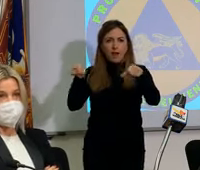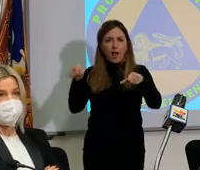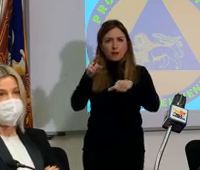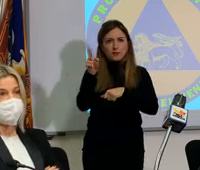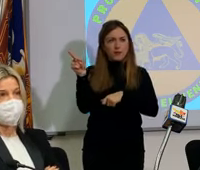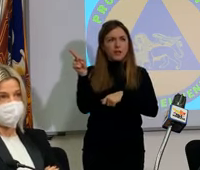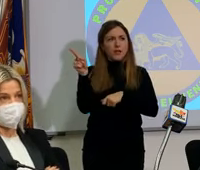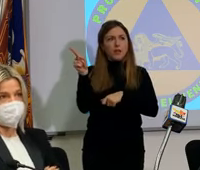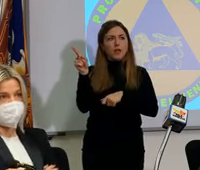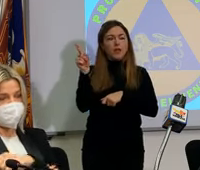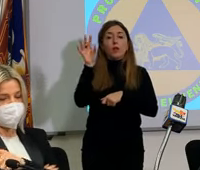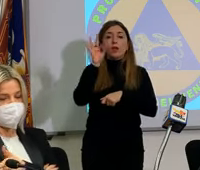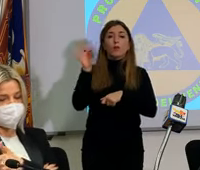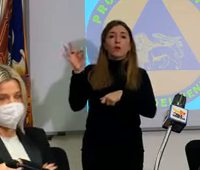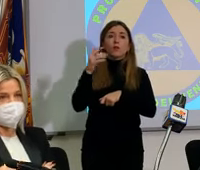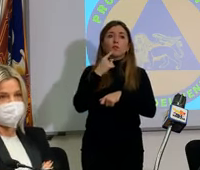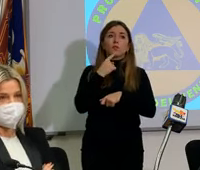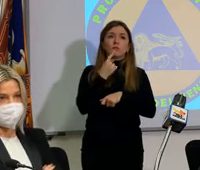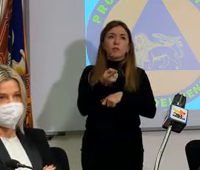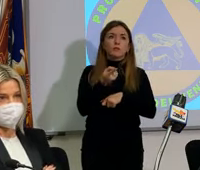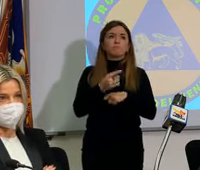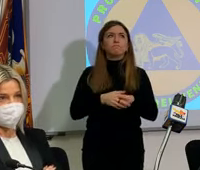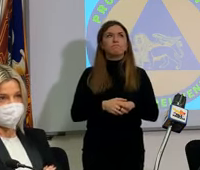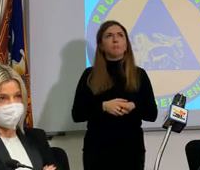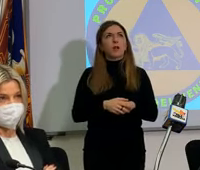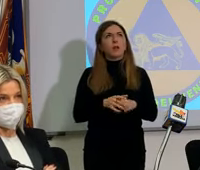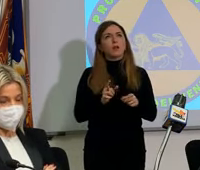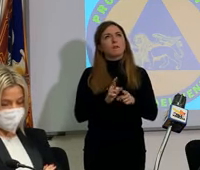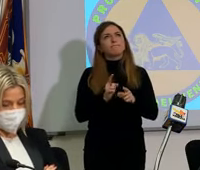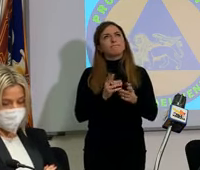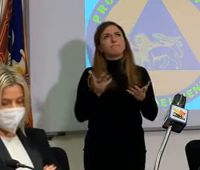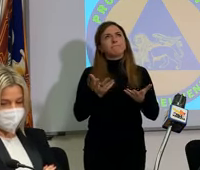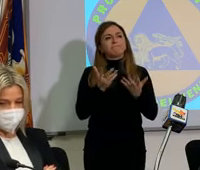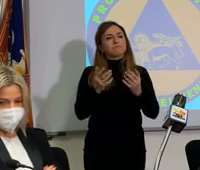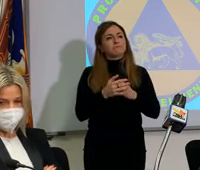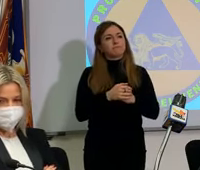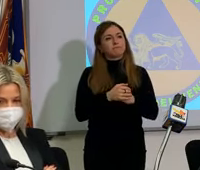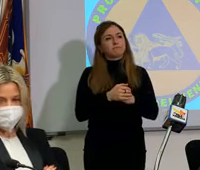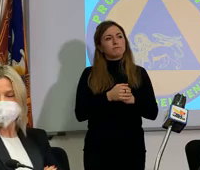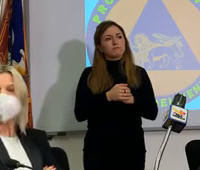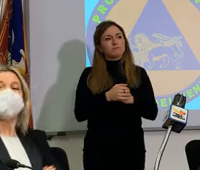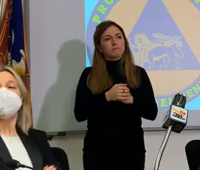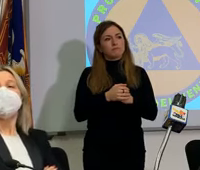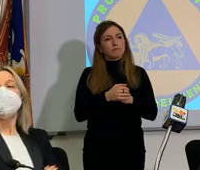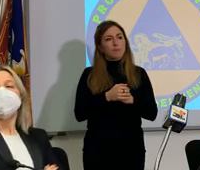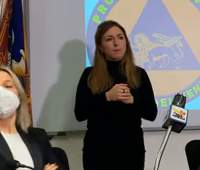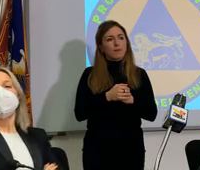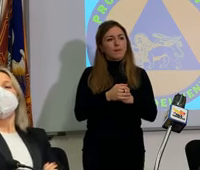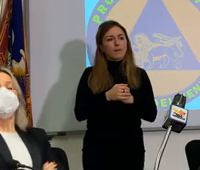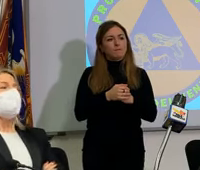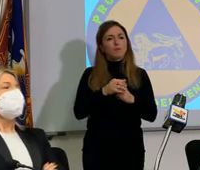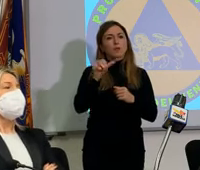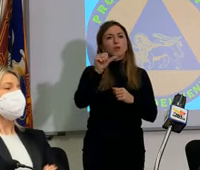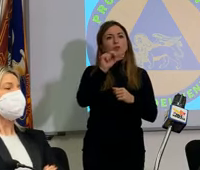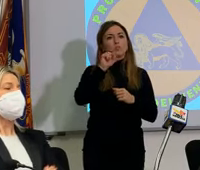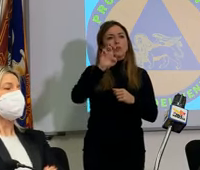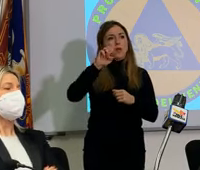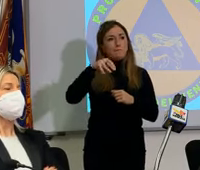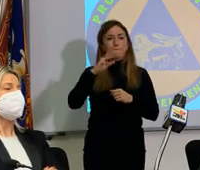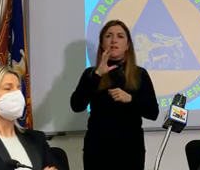delle come dire sarà stato un ricorso improprio al suo cioè anziché